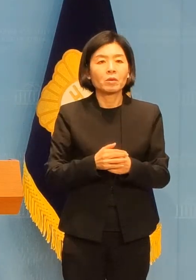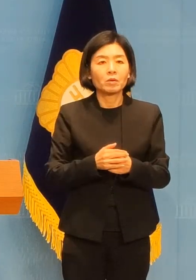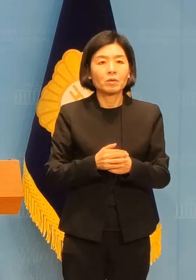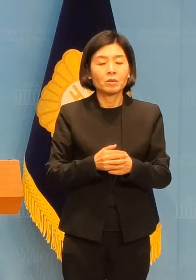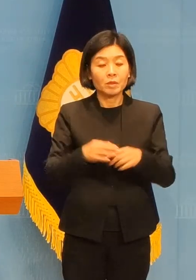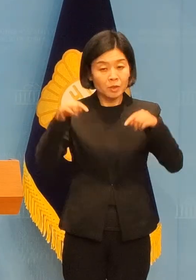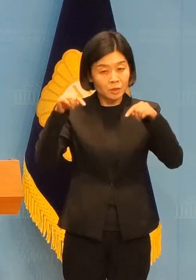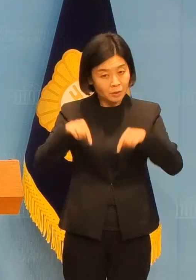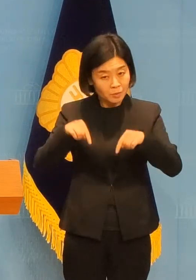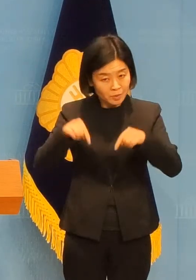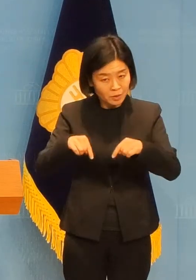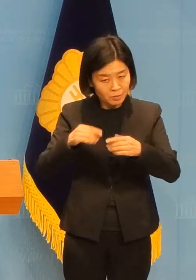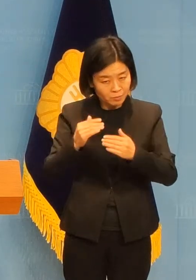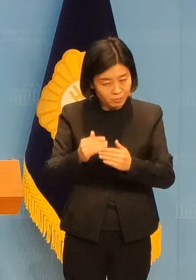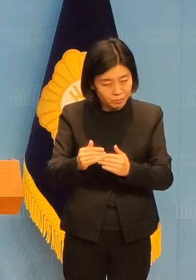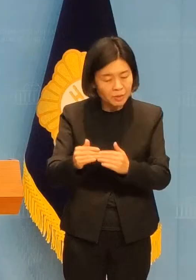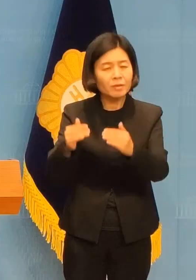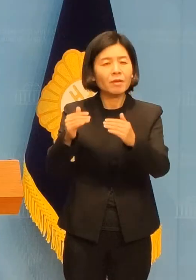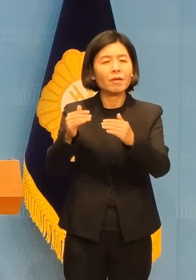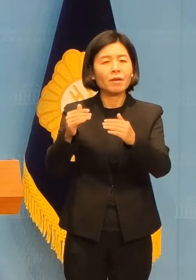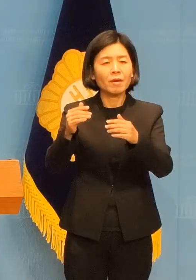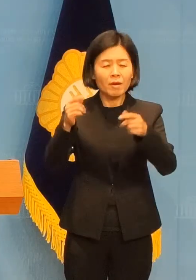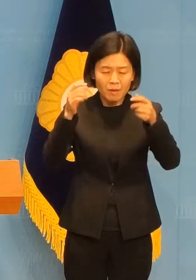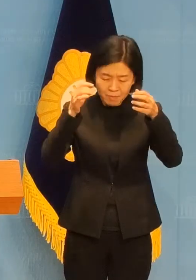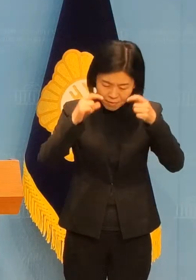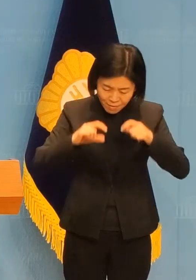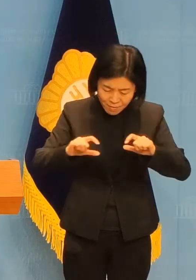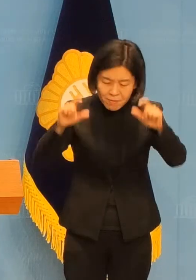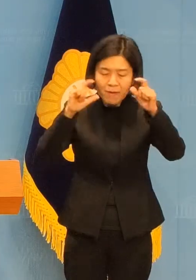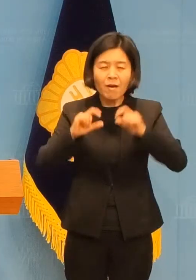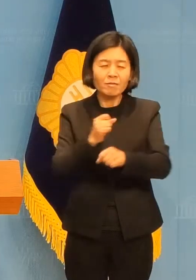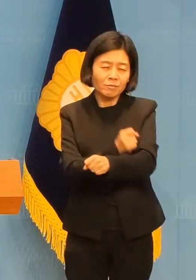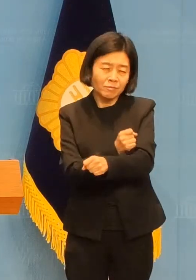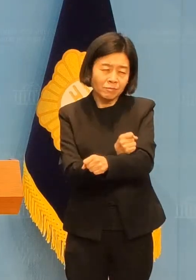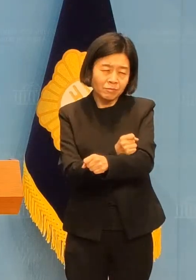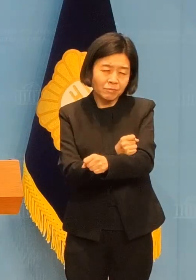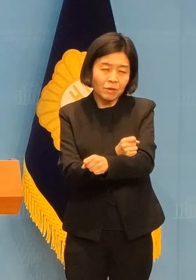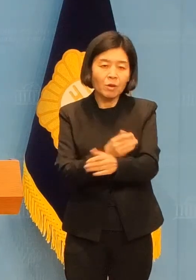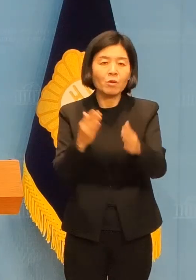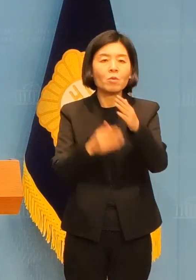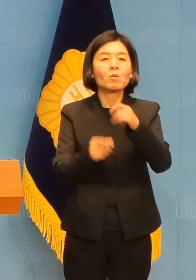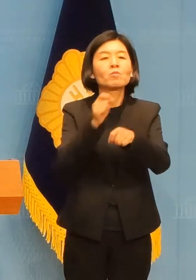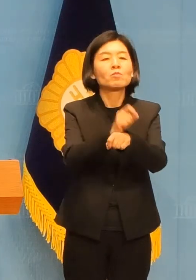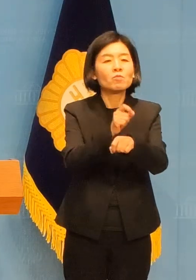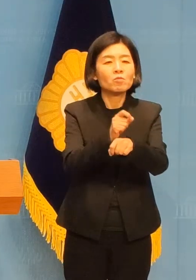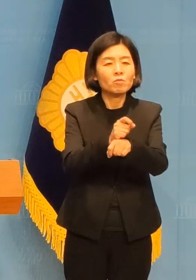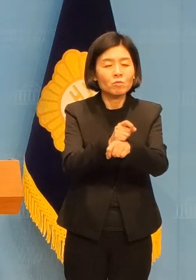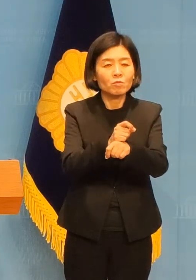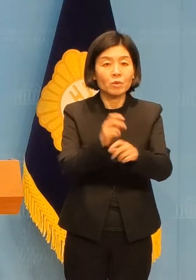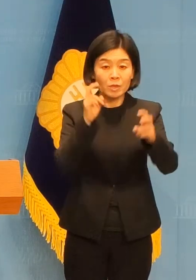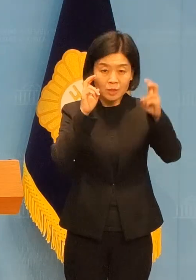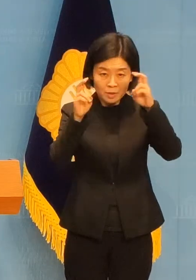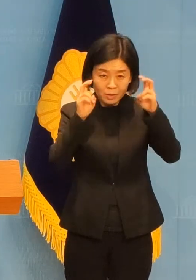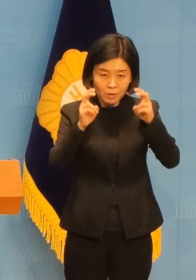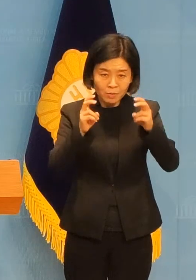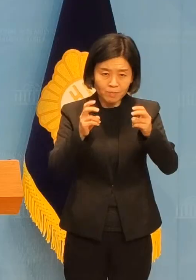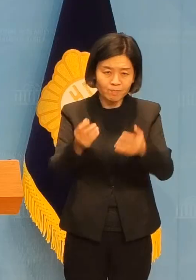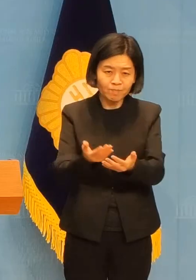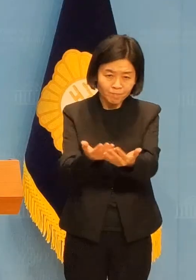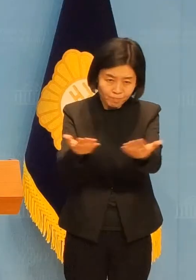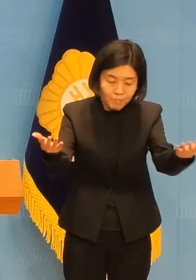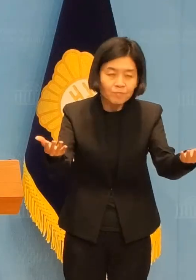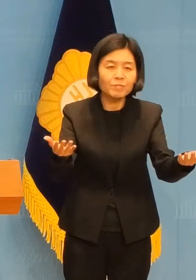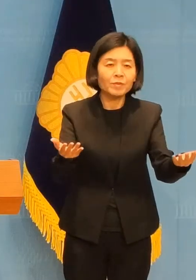협상 과정에서 밤낮 없이 발로 뛰어주신 공무원과 기업인 여러분의